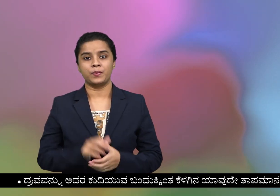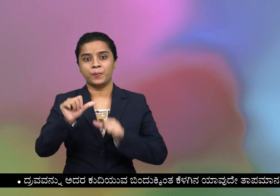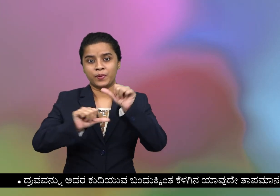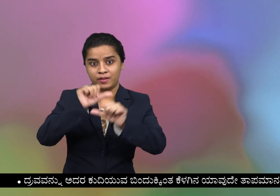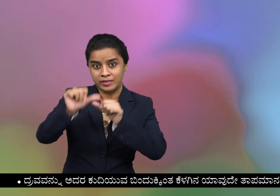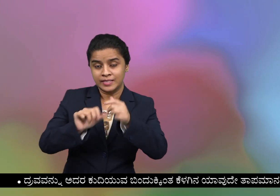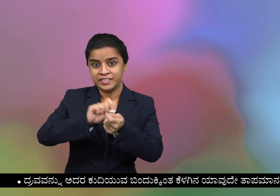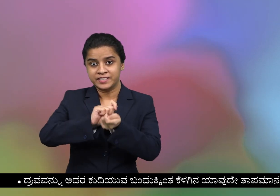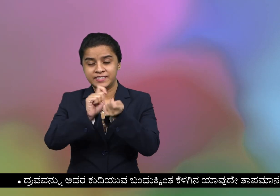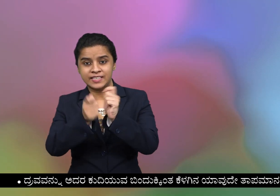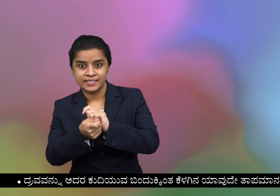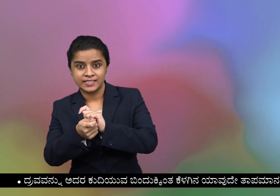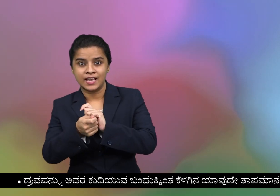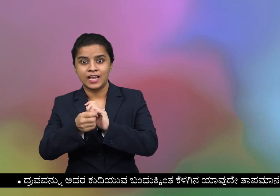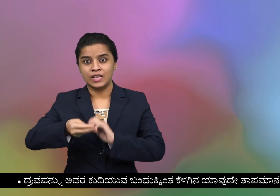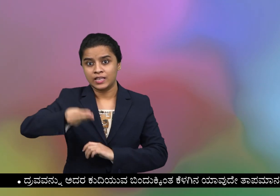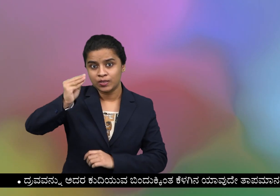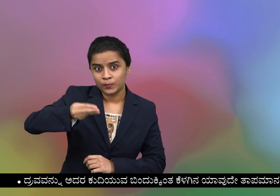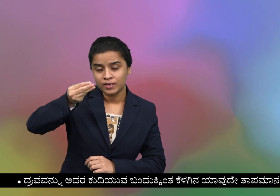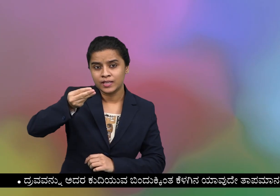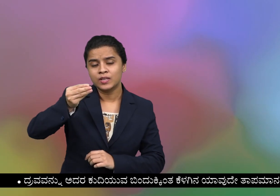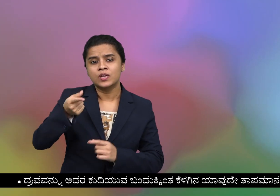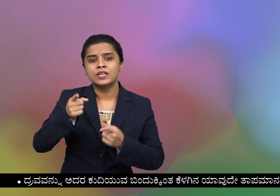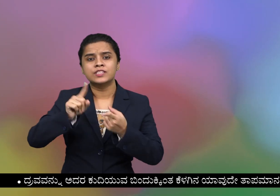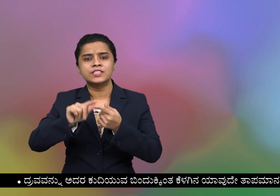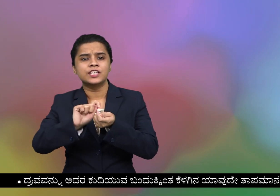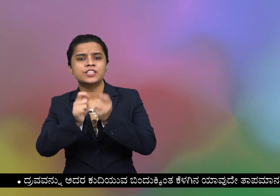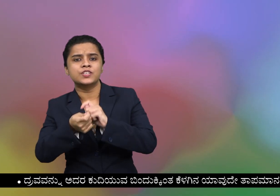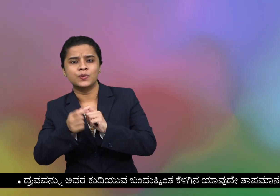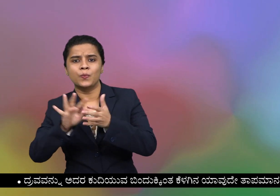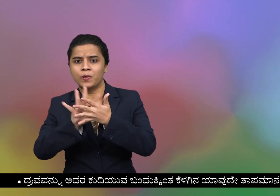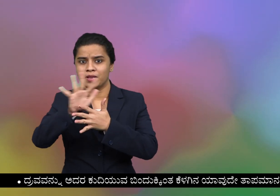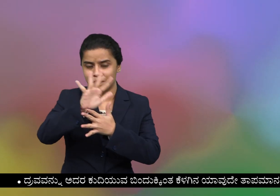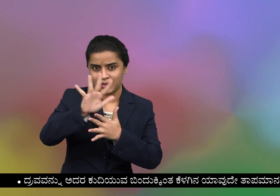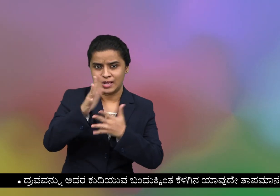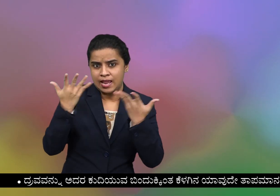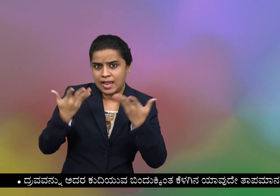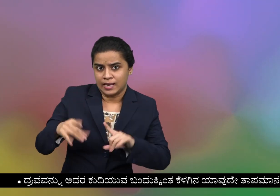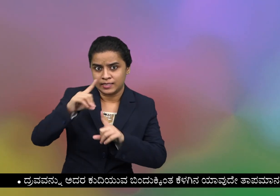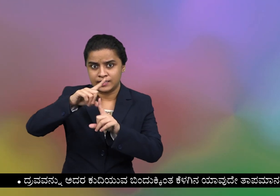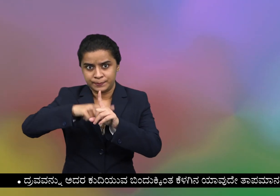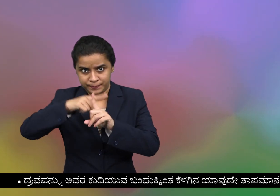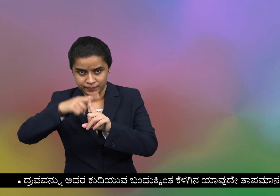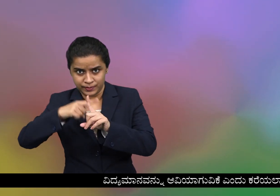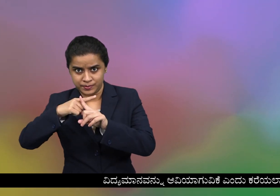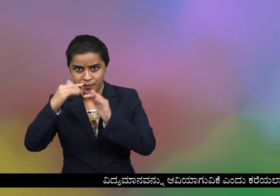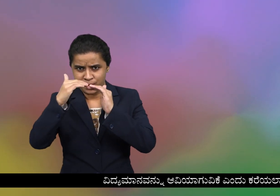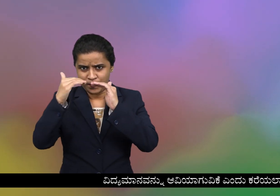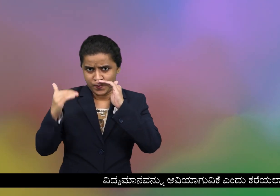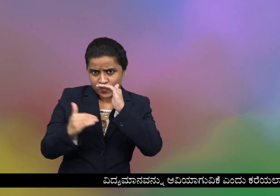ದ್ರವವನ್ನು ಅದರ ಕುದಿಯುವ ಬಿಂದುಕ್ಕಿಂತ ಕೆಳಗಿನ ಯಾವುದೇ ತಾಪಮಾನದಲ್ಲಿ ಆವಿಯಾಗಿ ಬದಲಾಯಿಸುವ